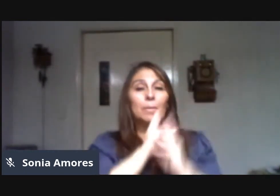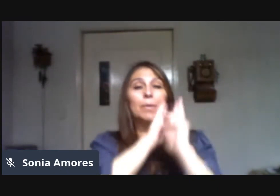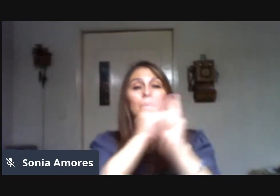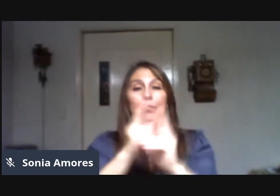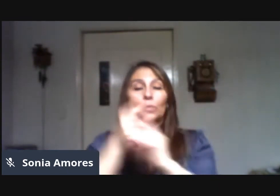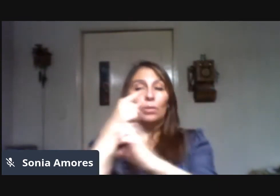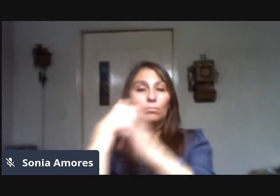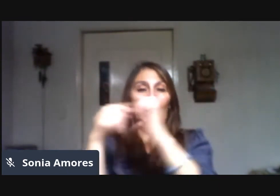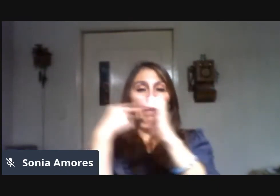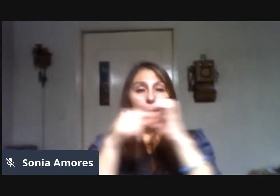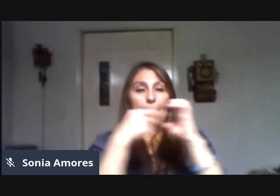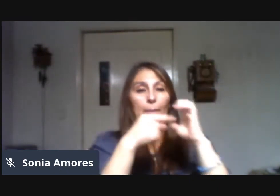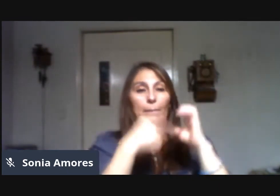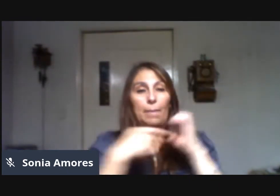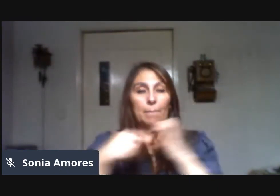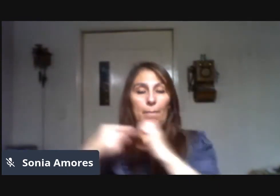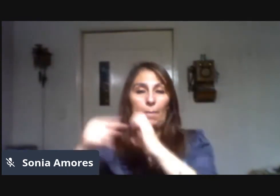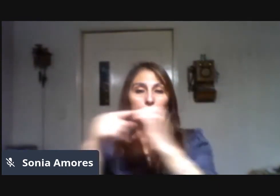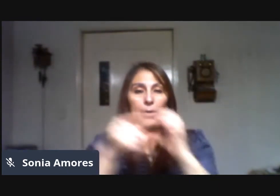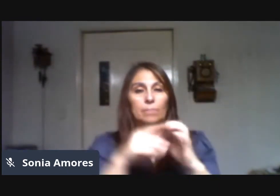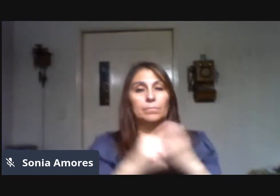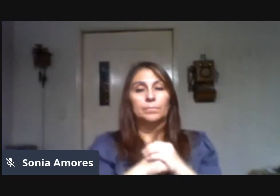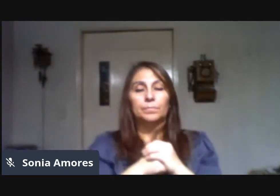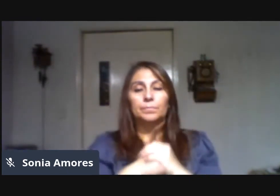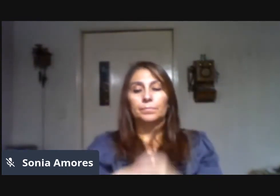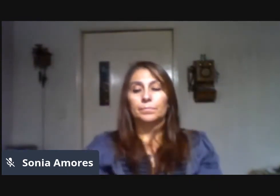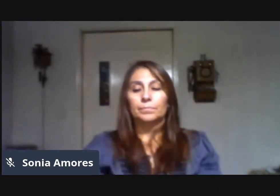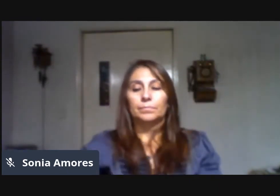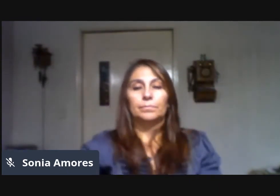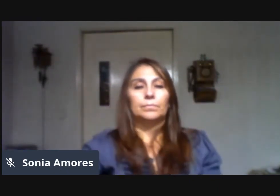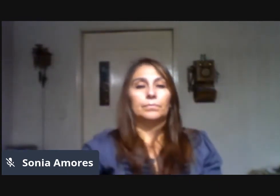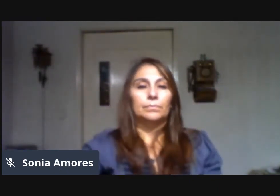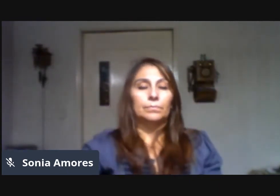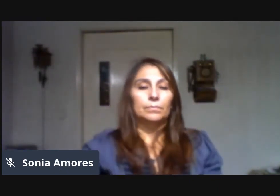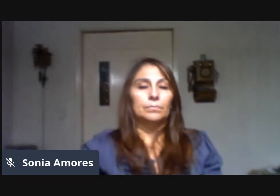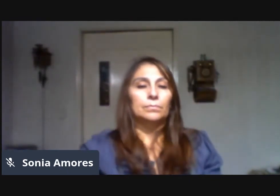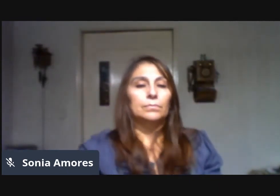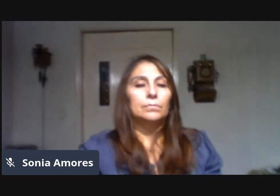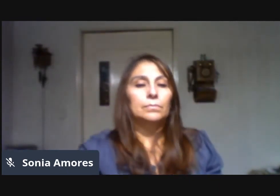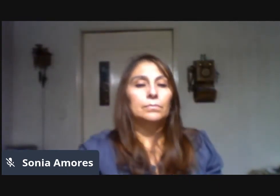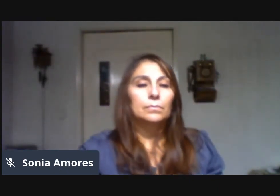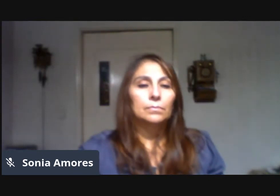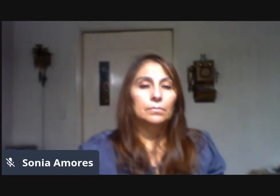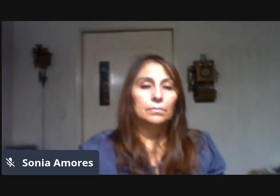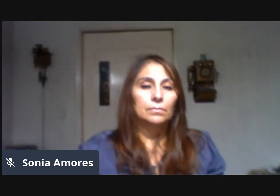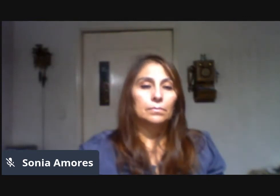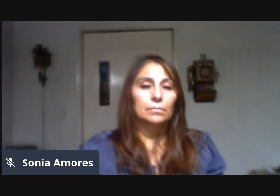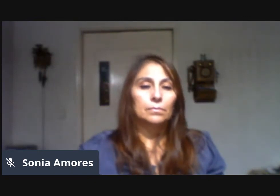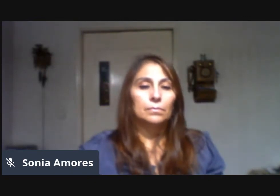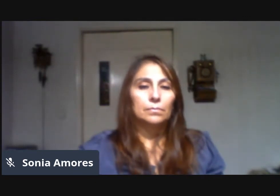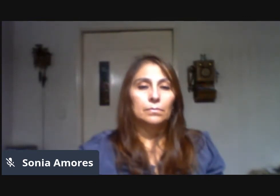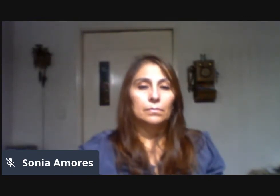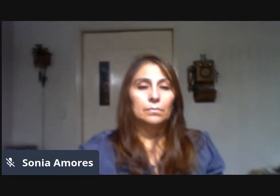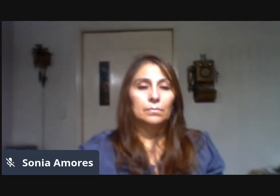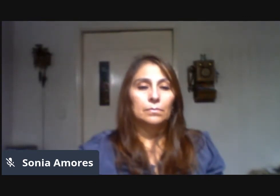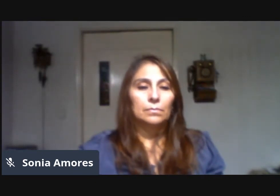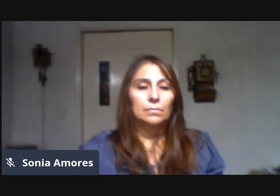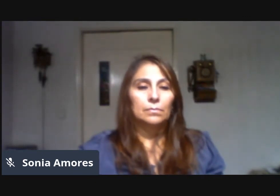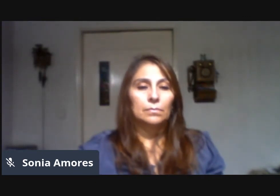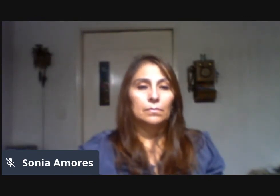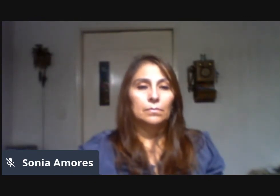respuestas desde los panelistas y se van a enviar nuevamente al correo de todos ustedes para que tengan la